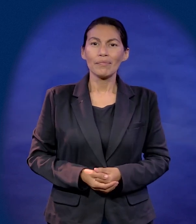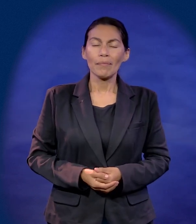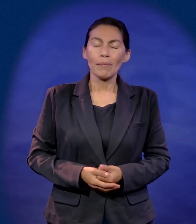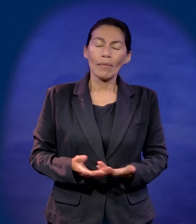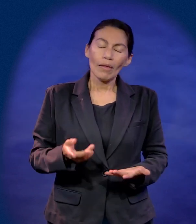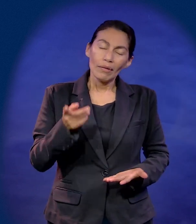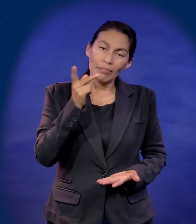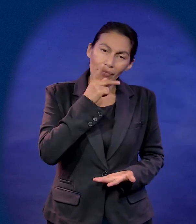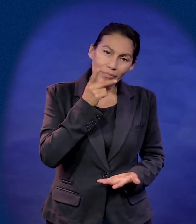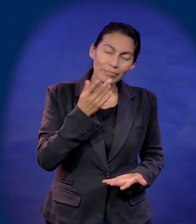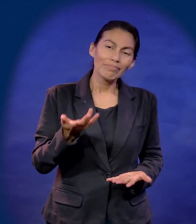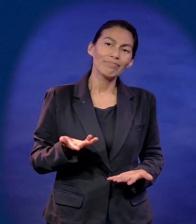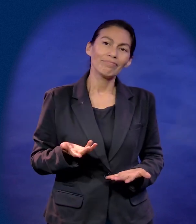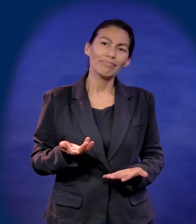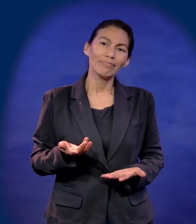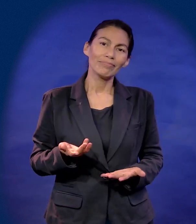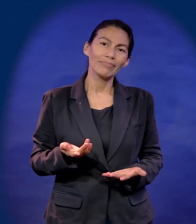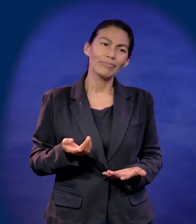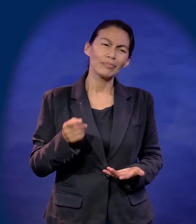Ahora,